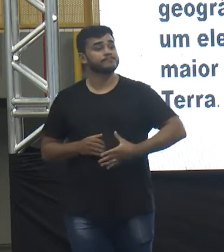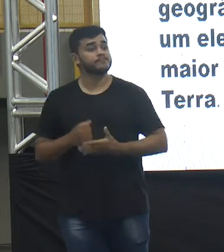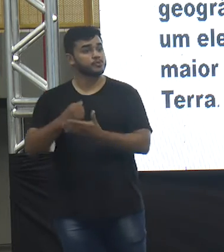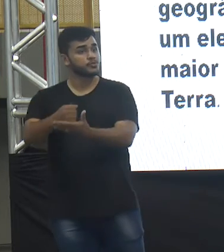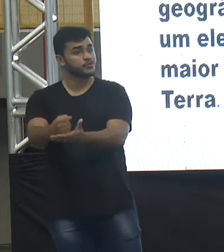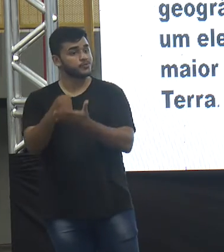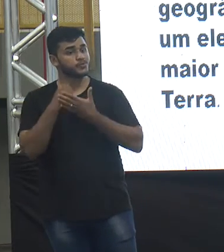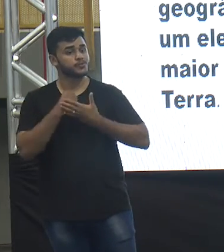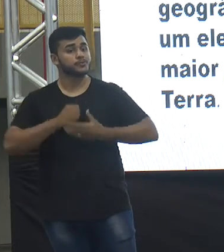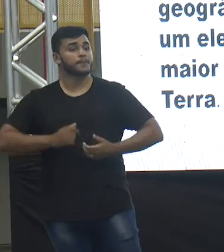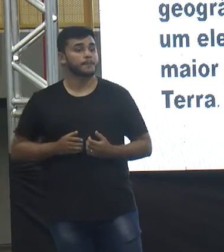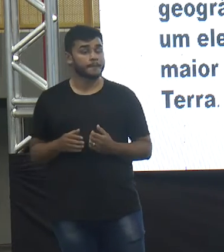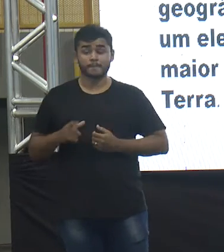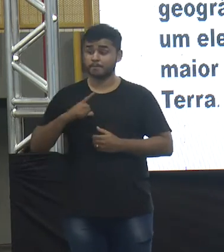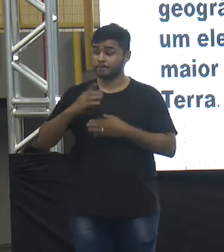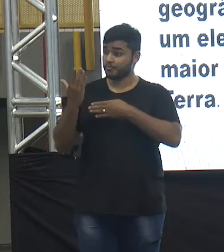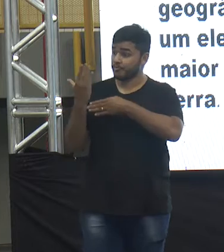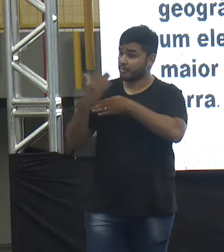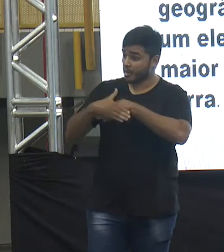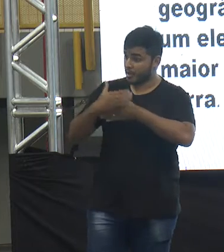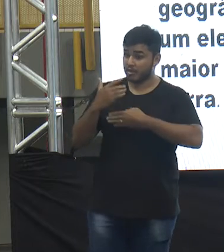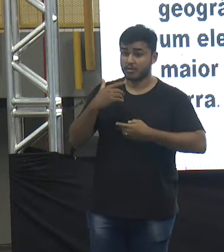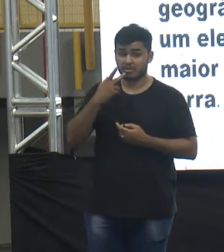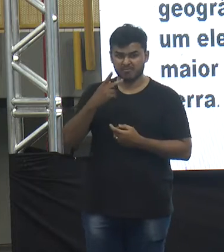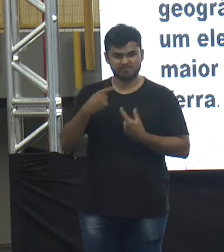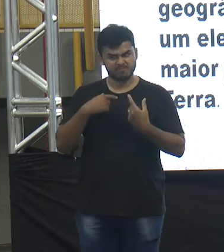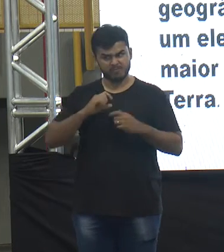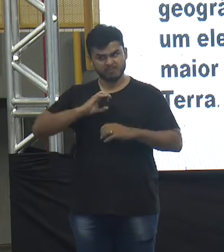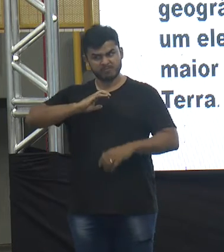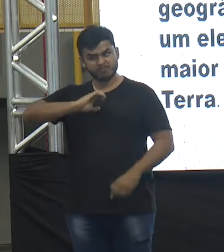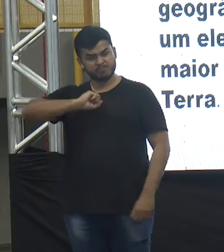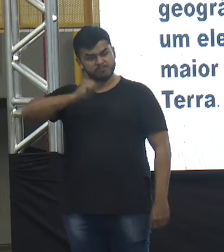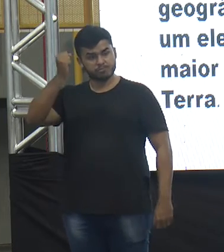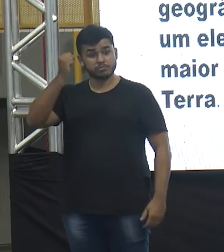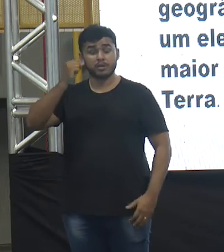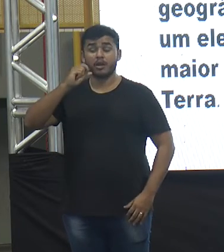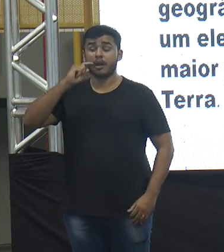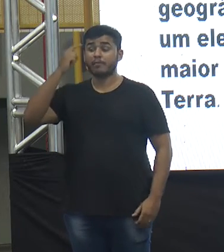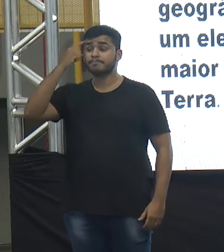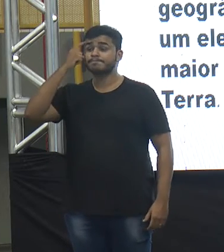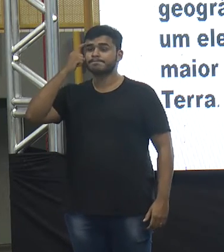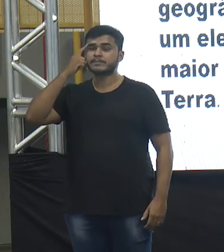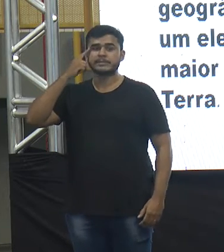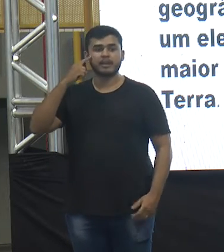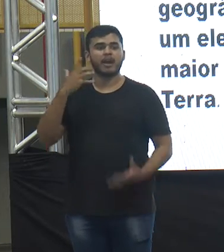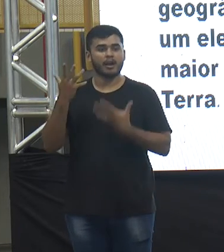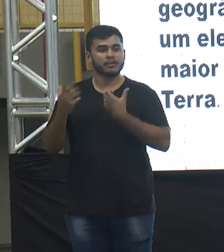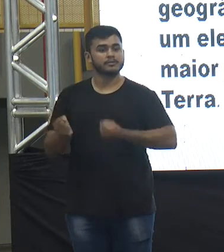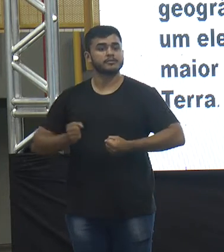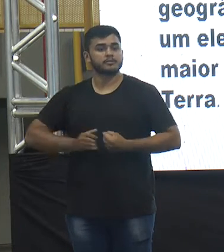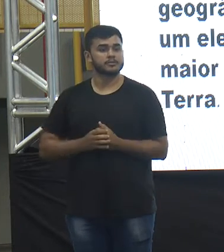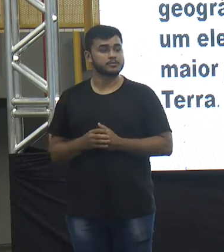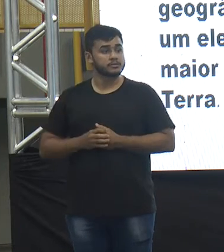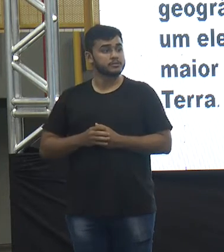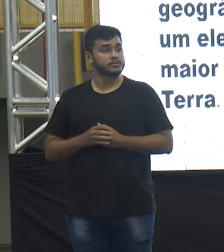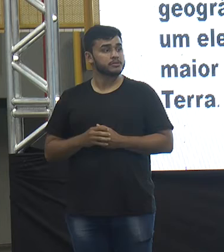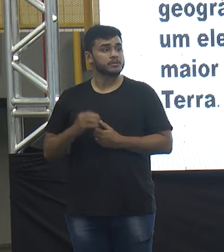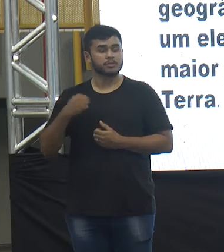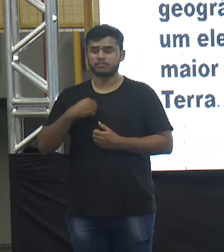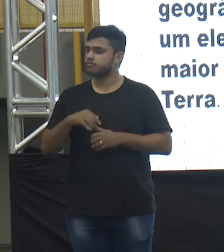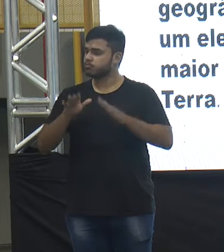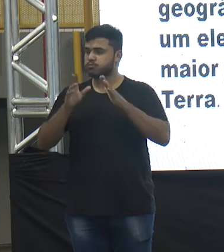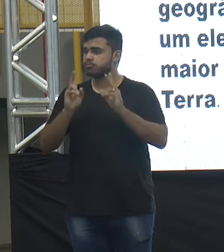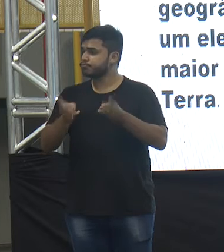A tal ponto do próprio taxista, no início, ter se revoltado, mas com o passar do tempo ele teve que aderir, porque tem determinadas coisas que vêm para